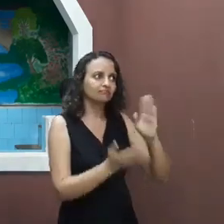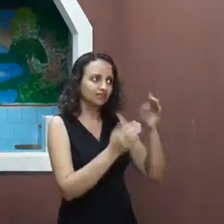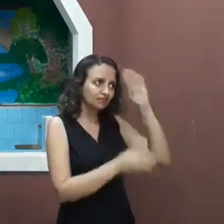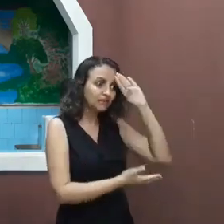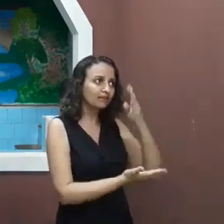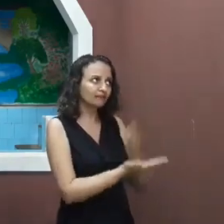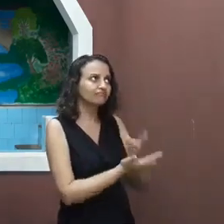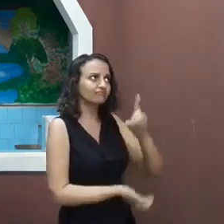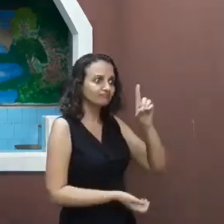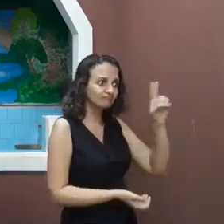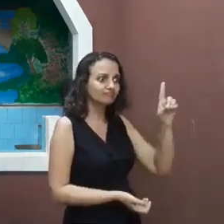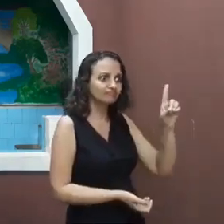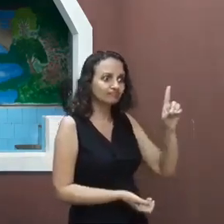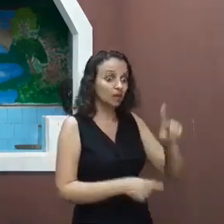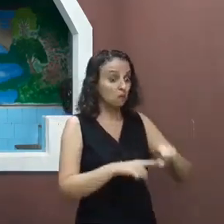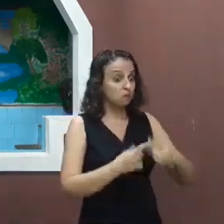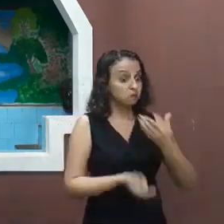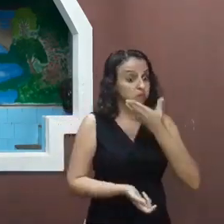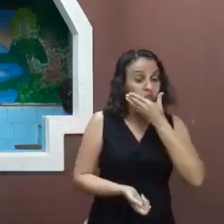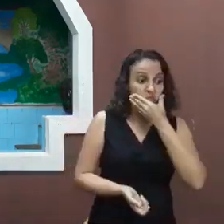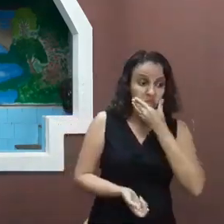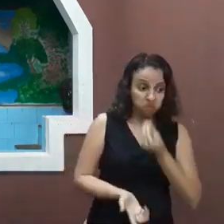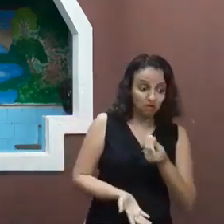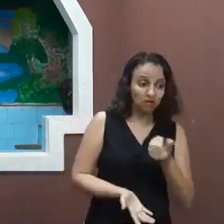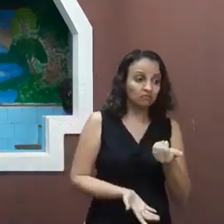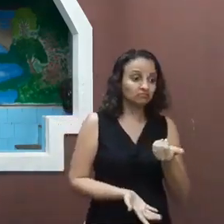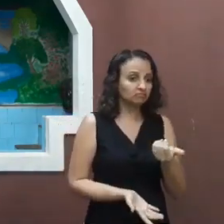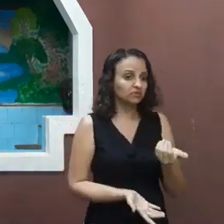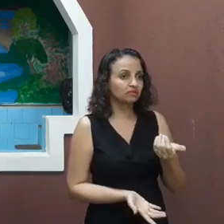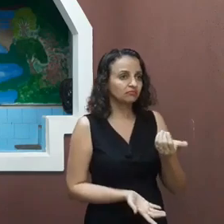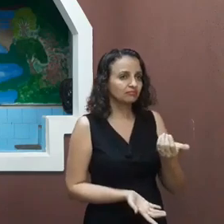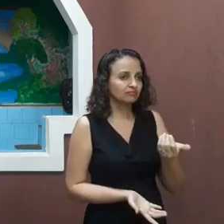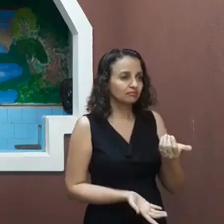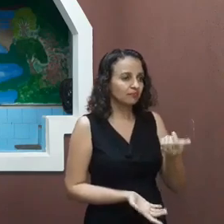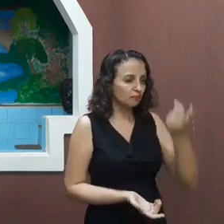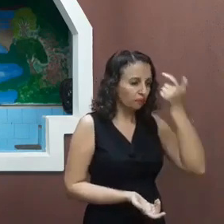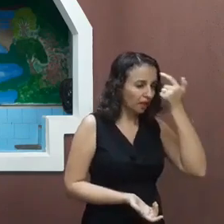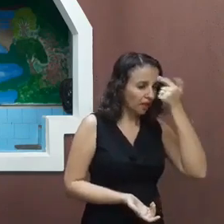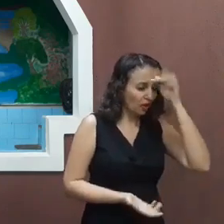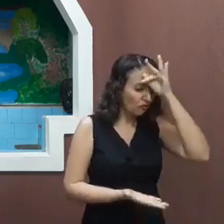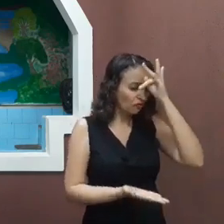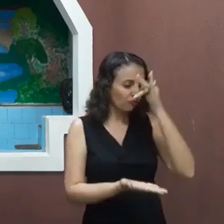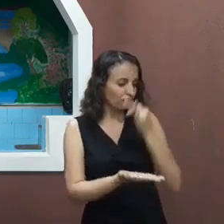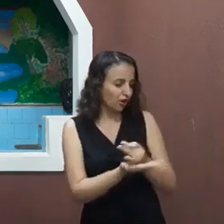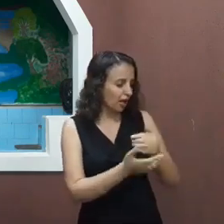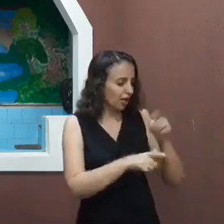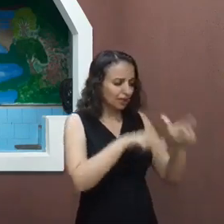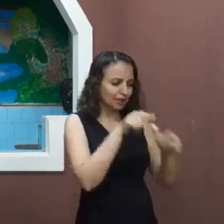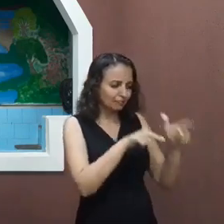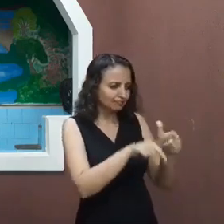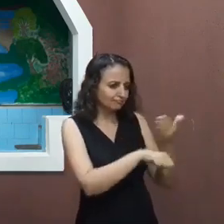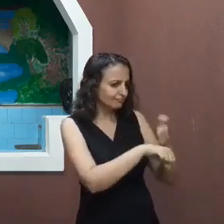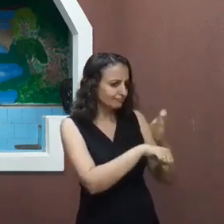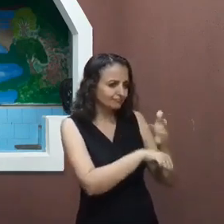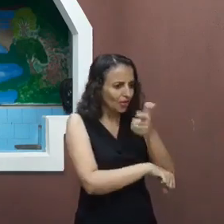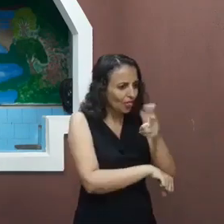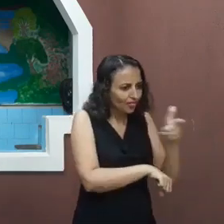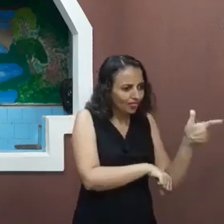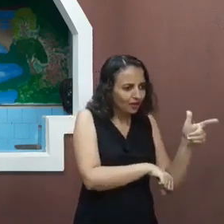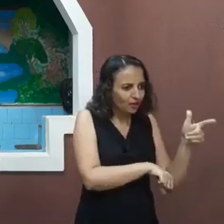homem vão, queres tu saber que a fé sem as obras é morta? Porventura Abraão,